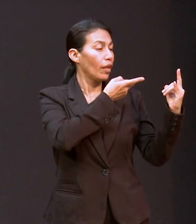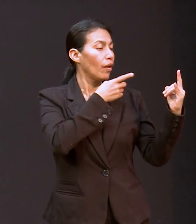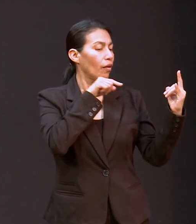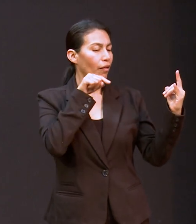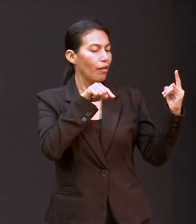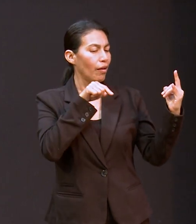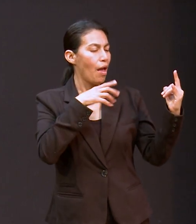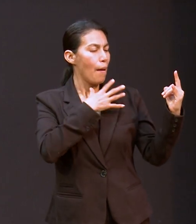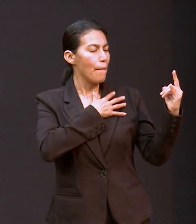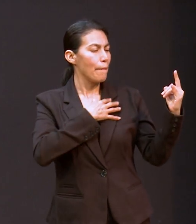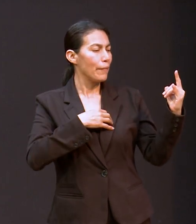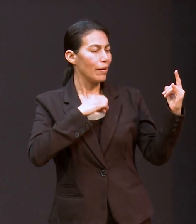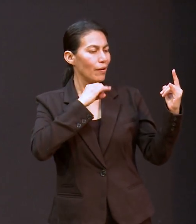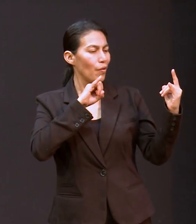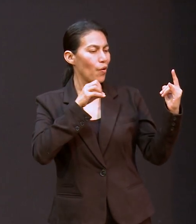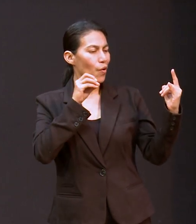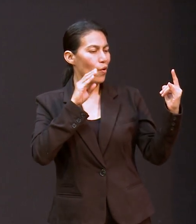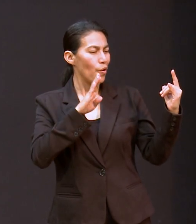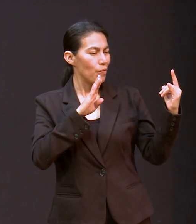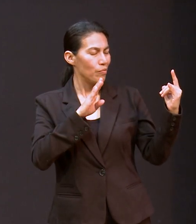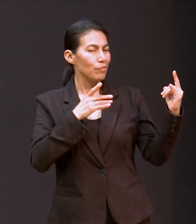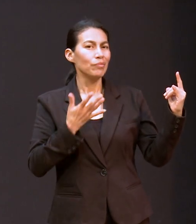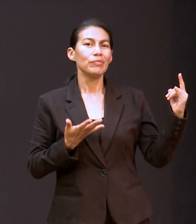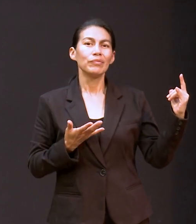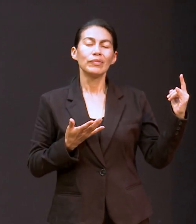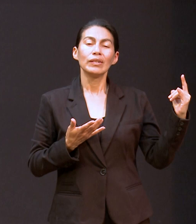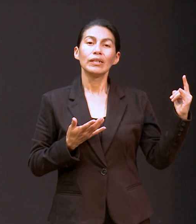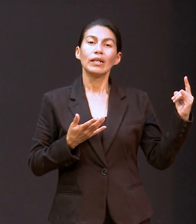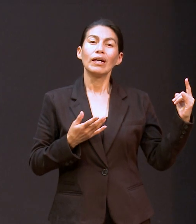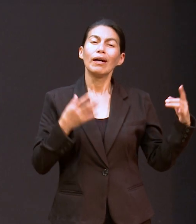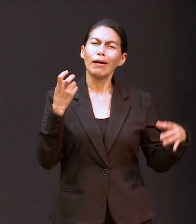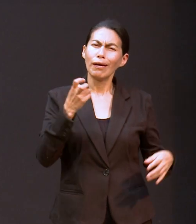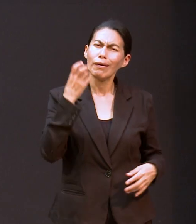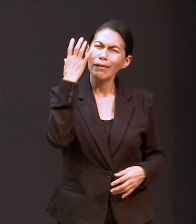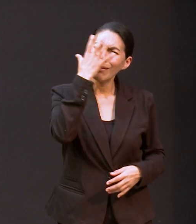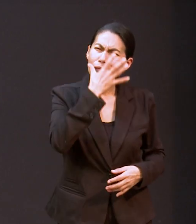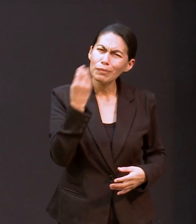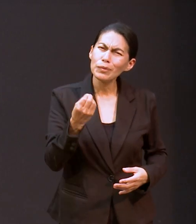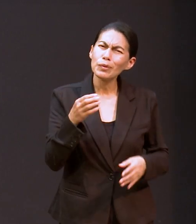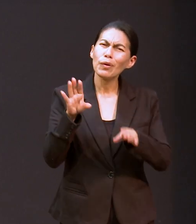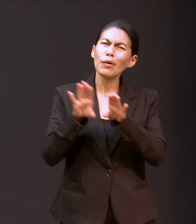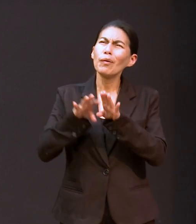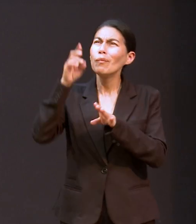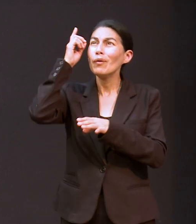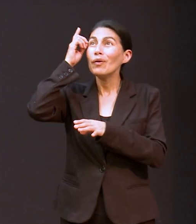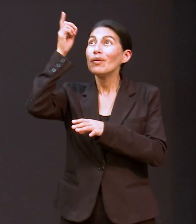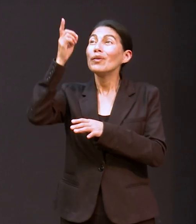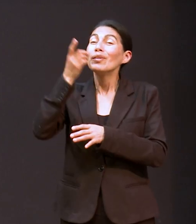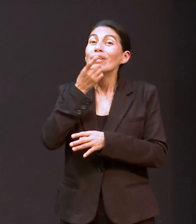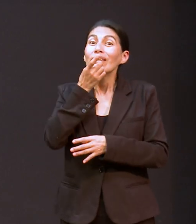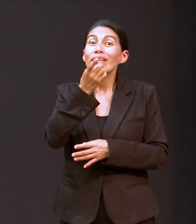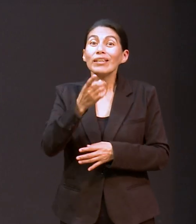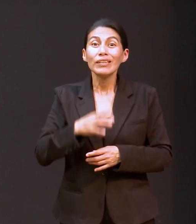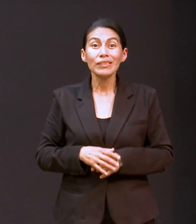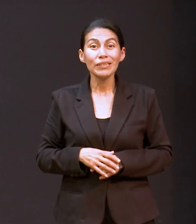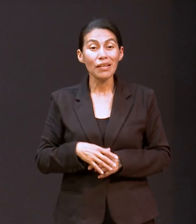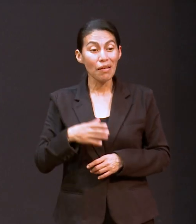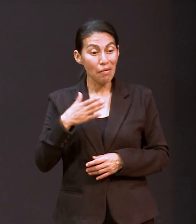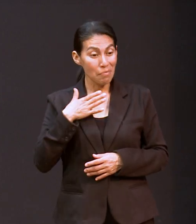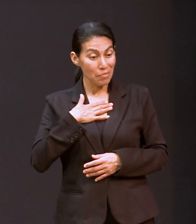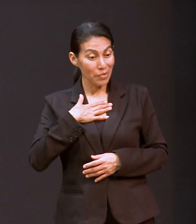Job no Y eso es lo que yo quisiera que Dios pueda decir de mí Yo quisiera que Dios pueda decir que mira mi hijo Luis